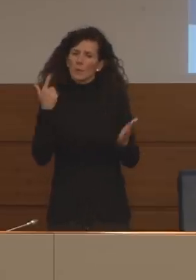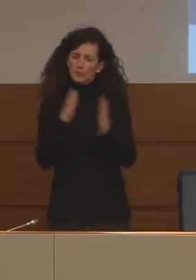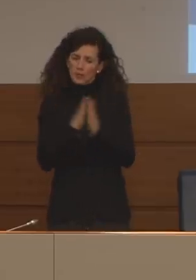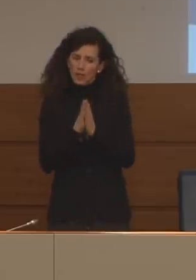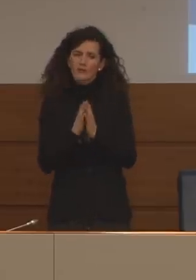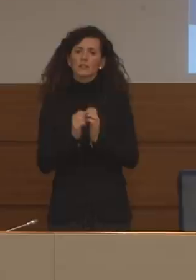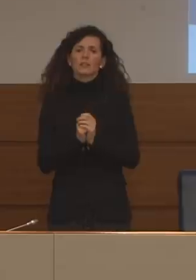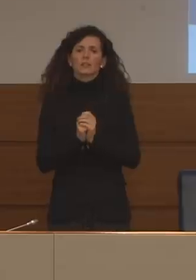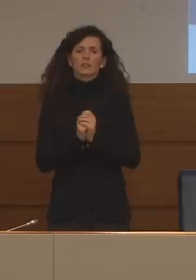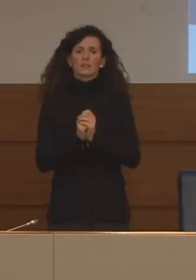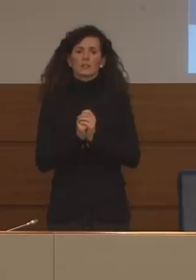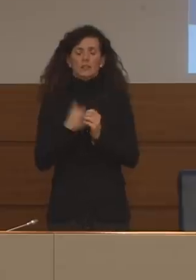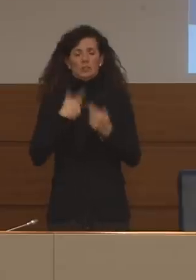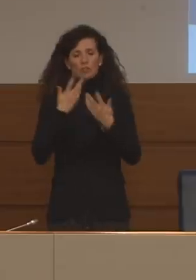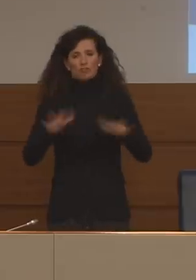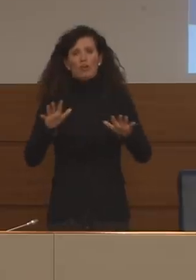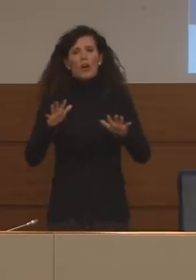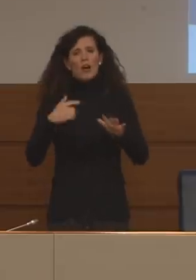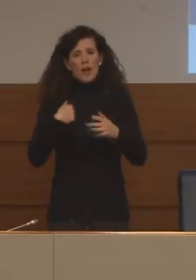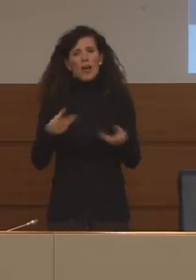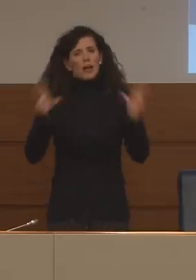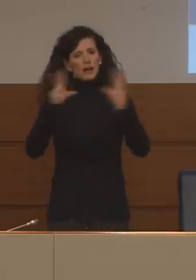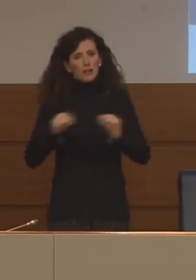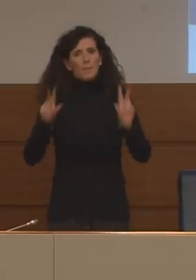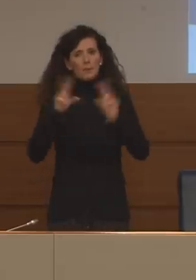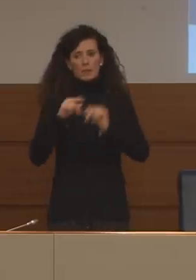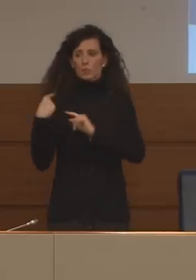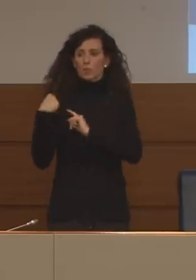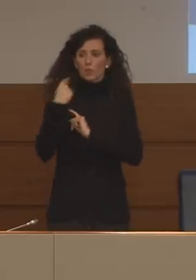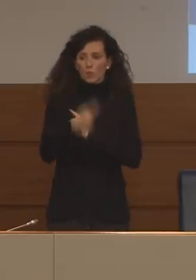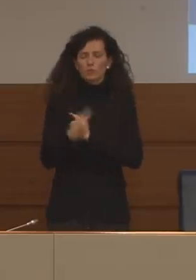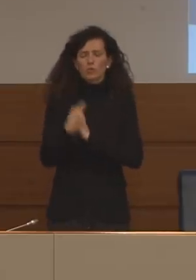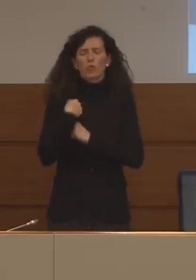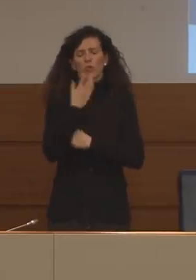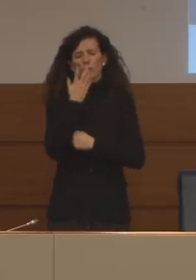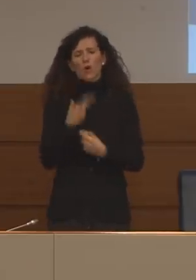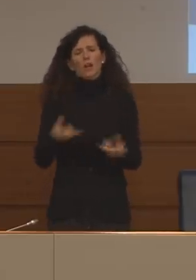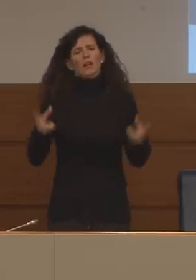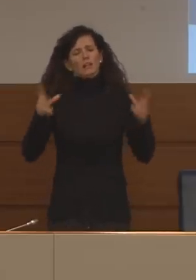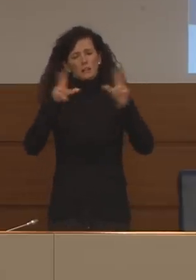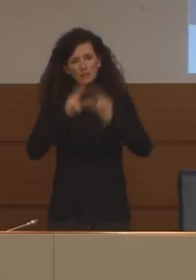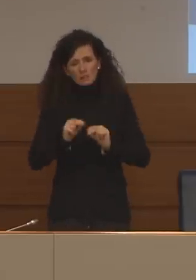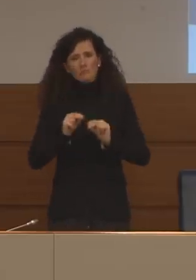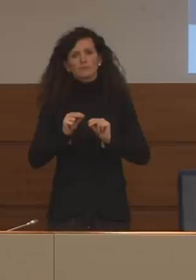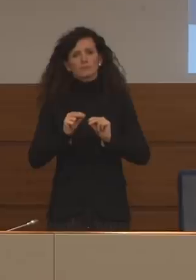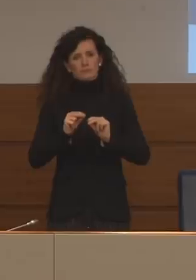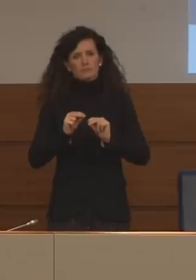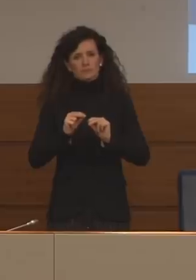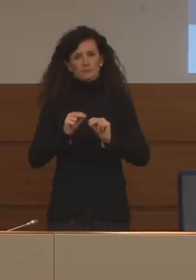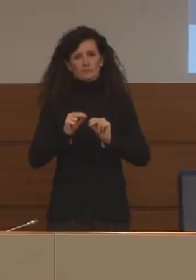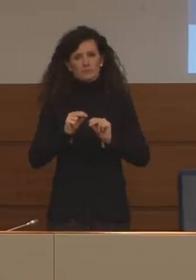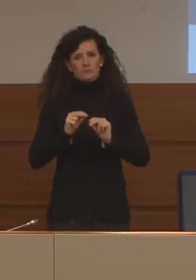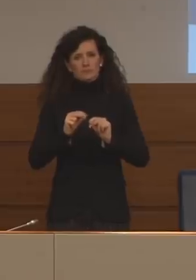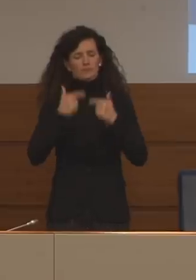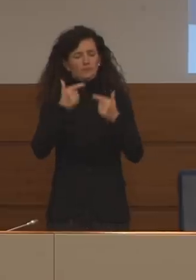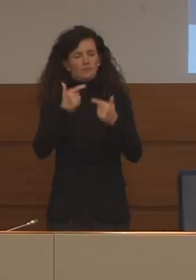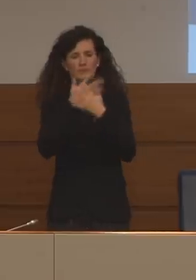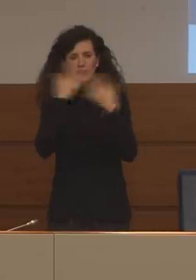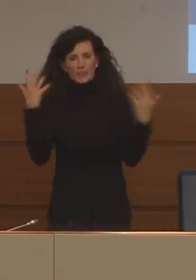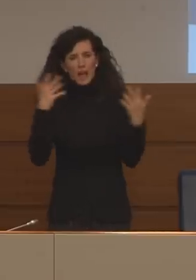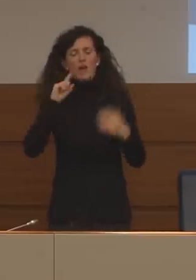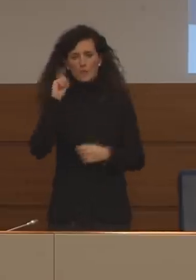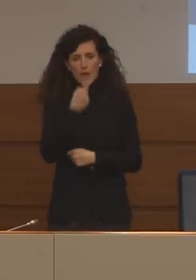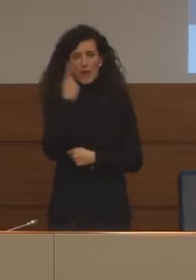abbiamo già ripetuto in questi giorni ma che vorrei ancora di più enfatizzare è molto importante